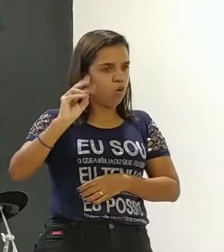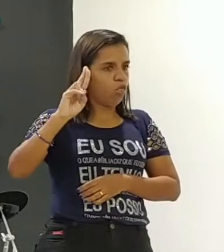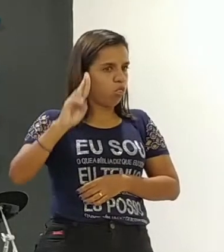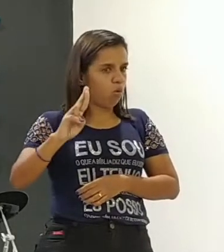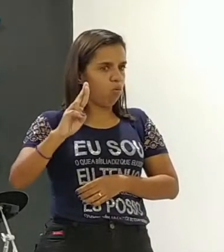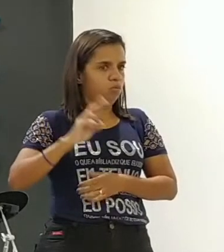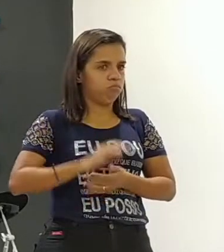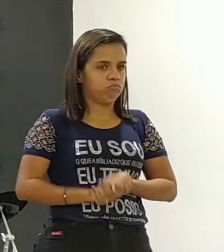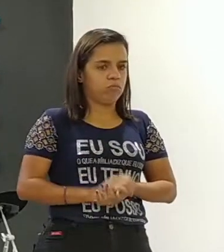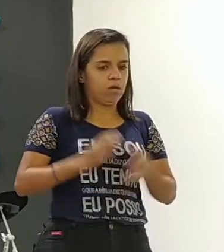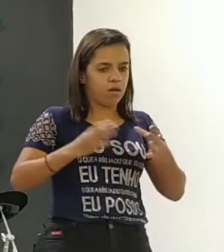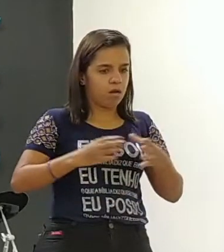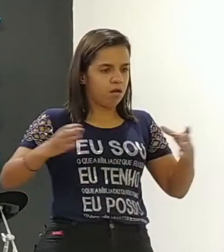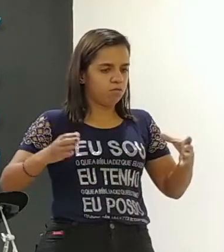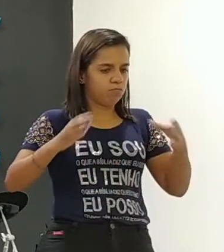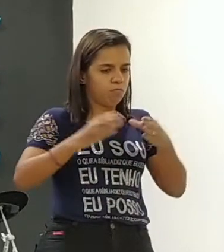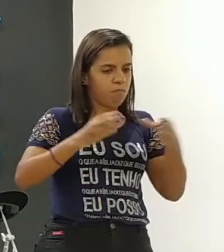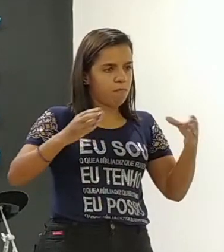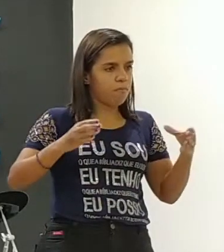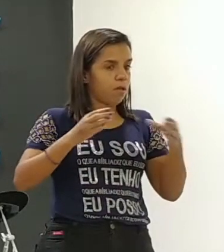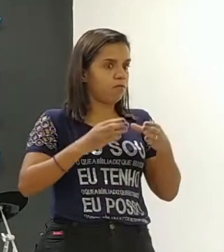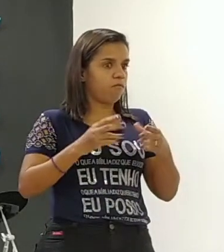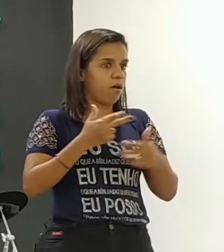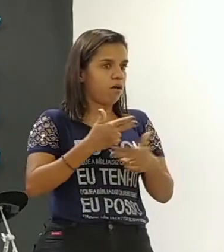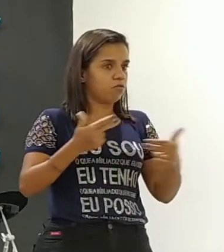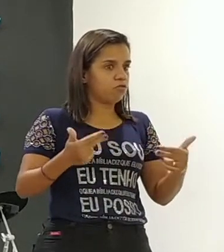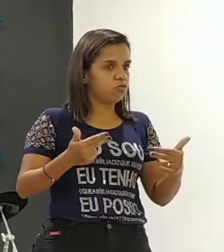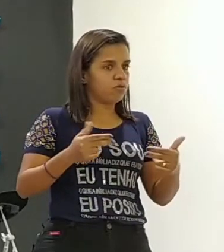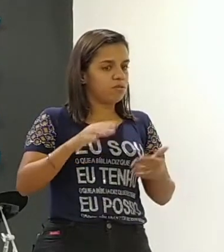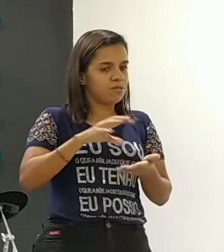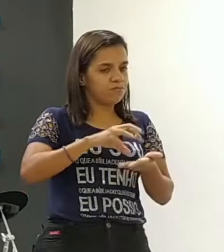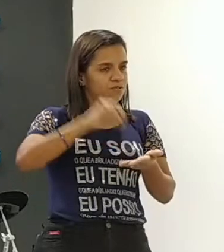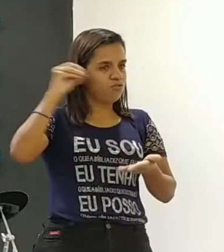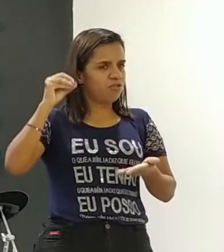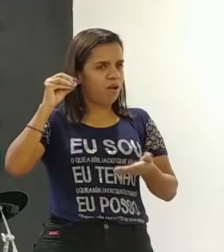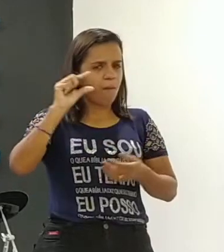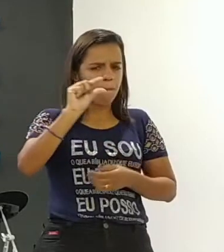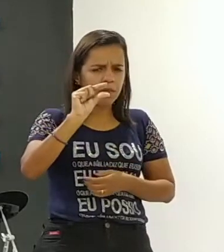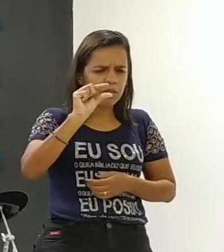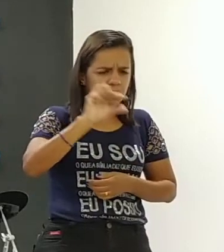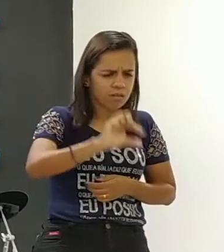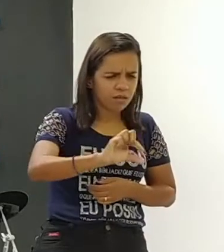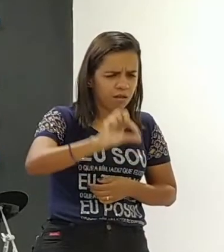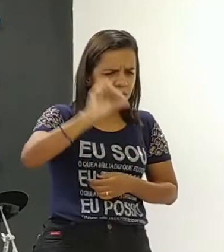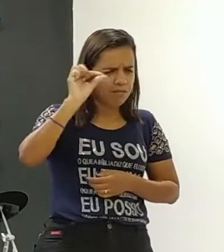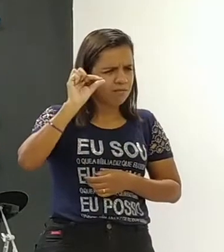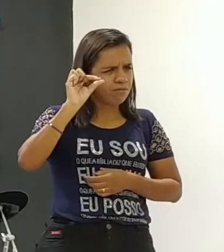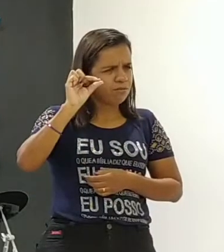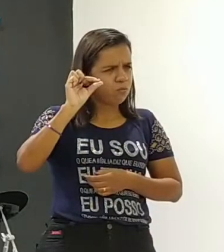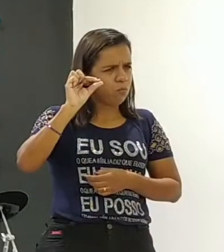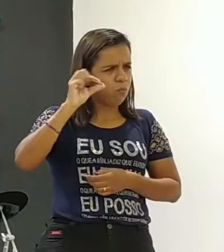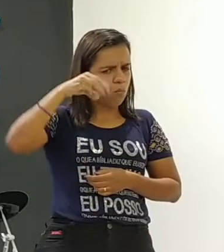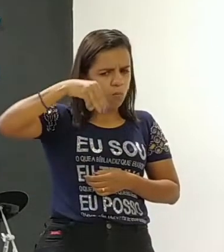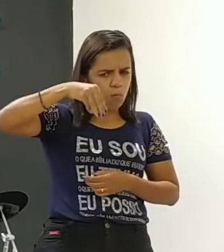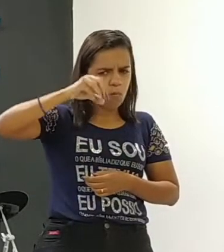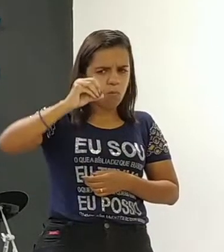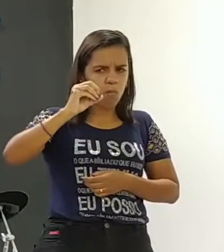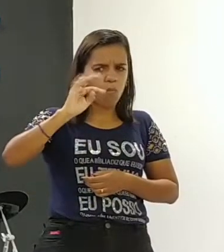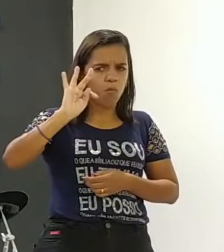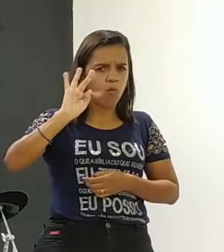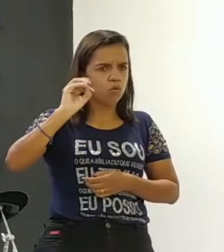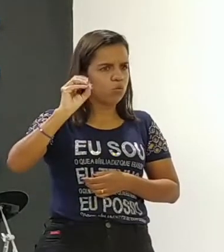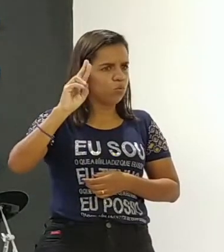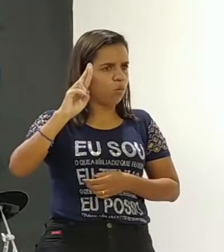todo tipo, grande, média, pequena. Se você tirar aquela pequenininha, desse tamanhozinho, o motor